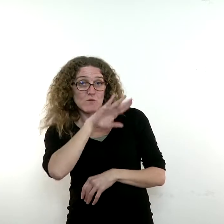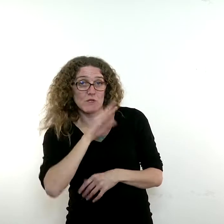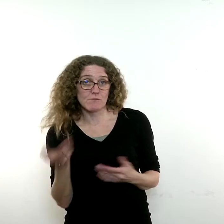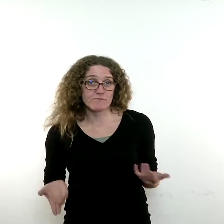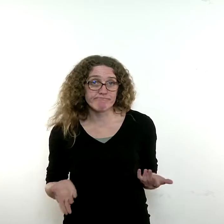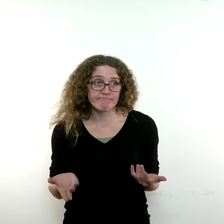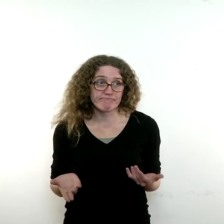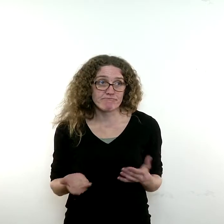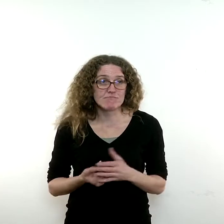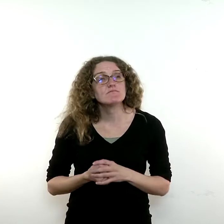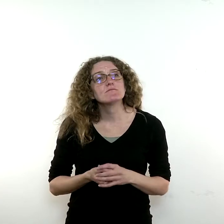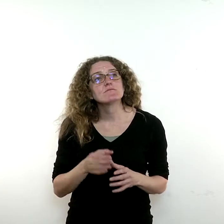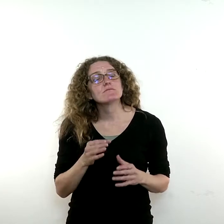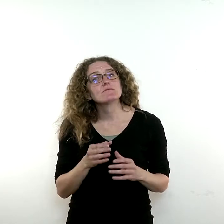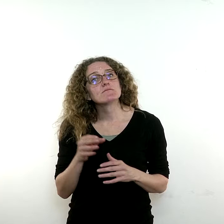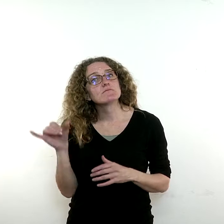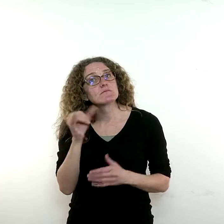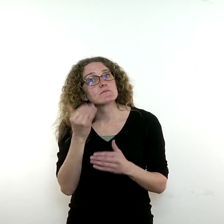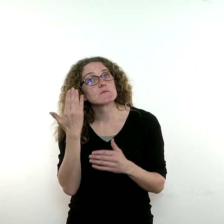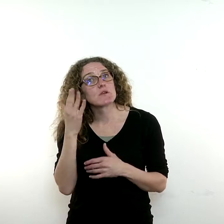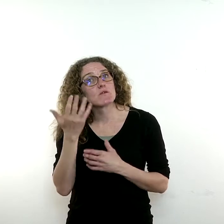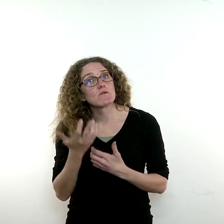Merci, Madame Aquet. Qui donne la parole?